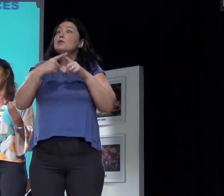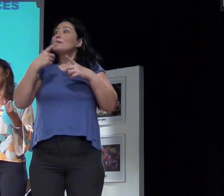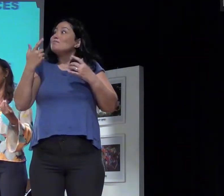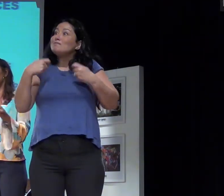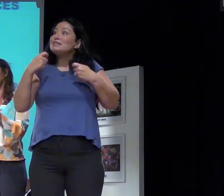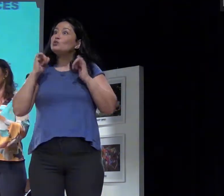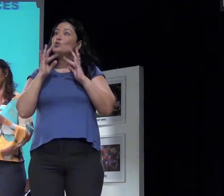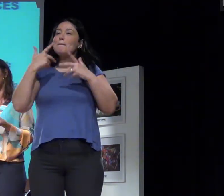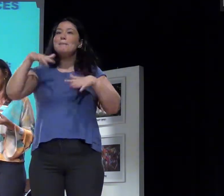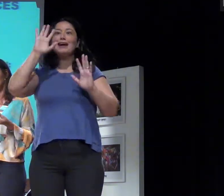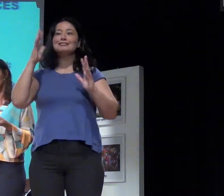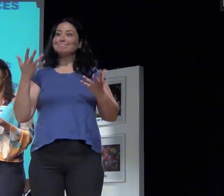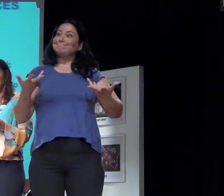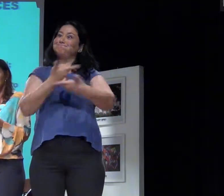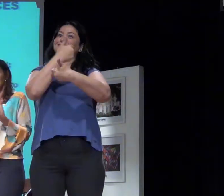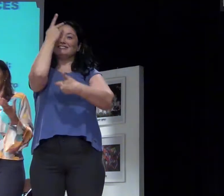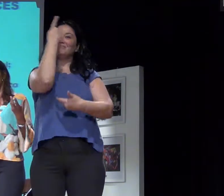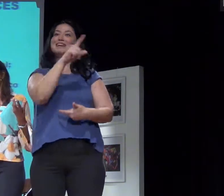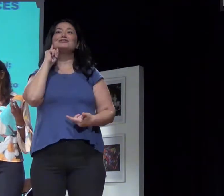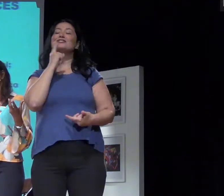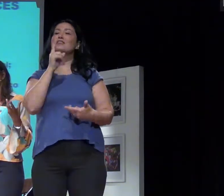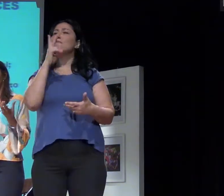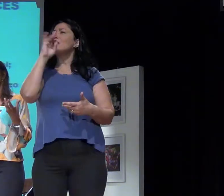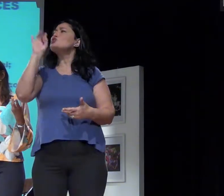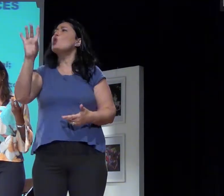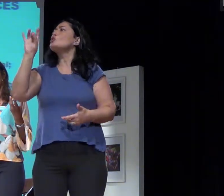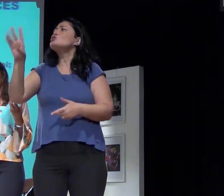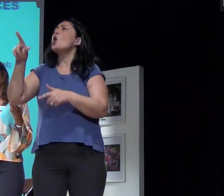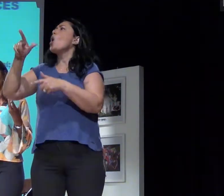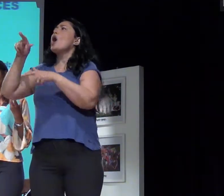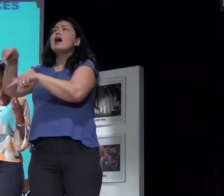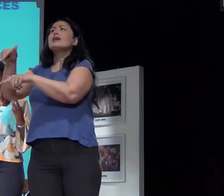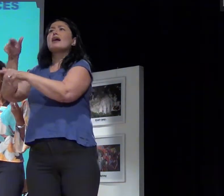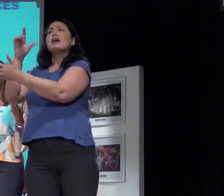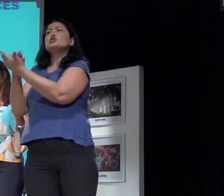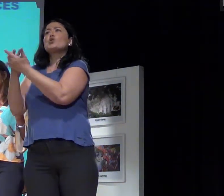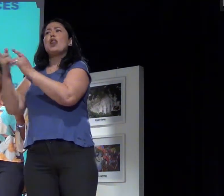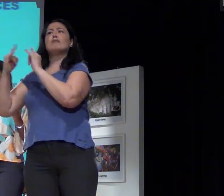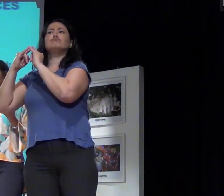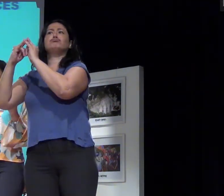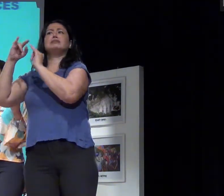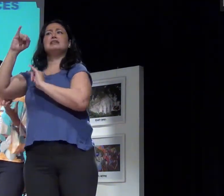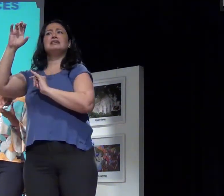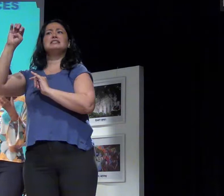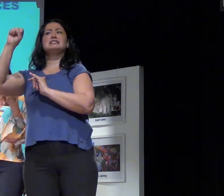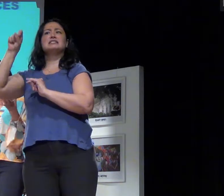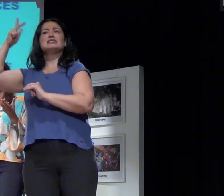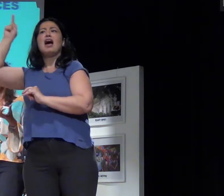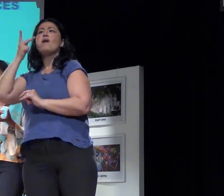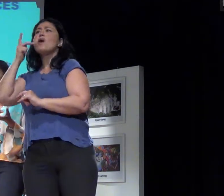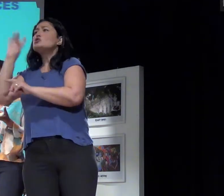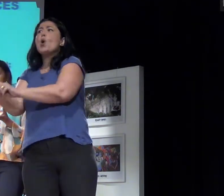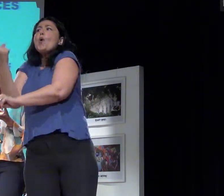realmente fique mais adequado para a questão deles, porque eles só têm a nossa escola, ele não tem outra opção, só tem o ICES. Então, é a partir daí que nós